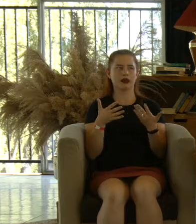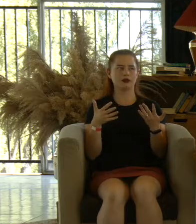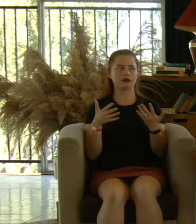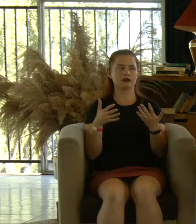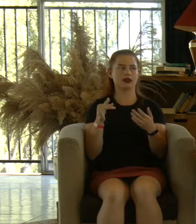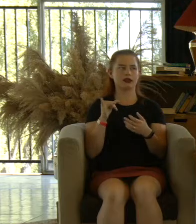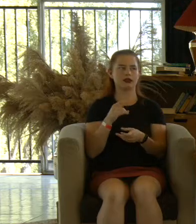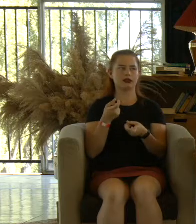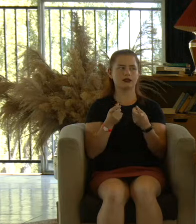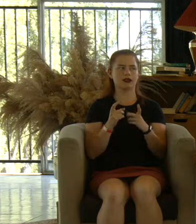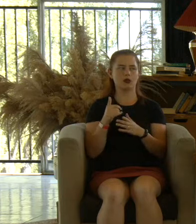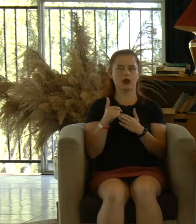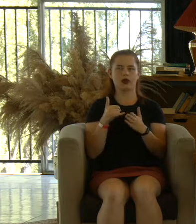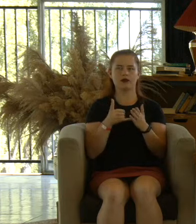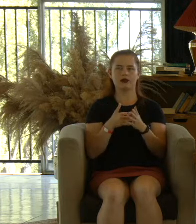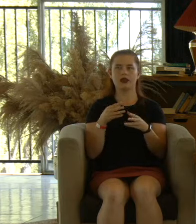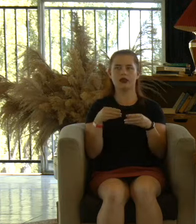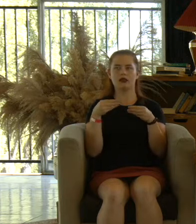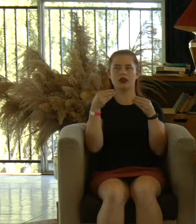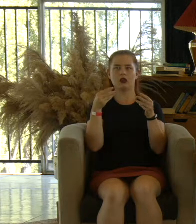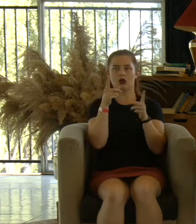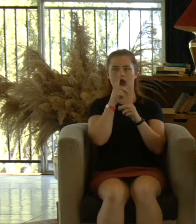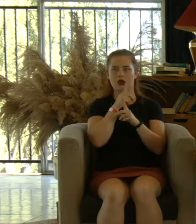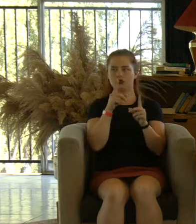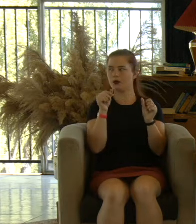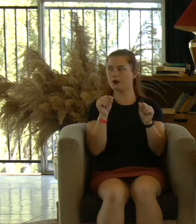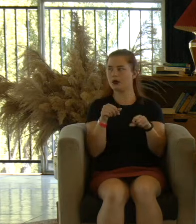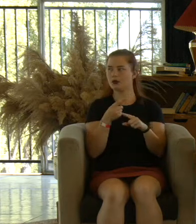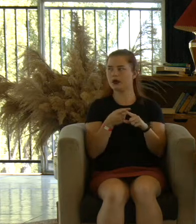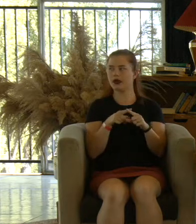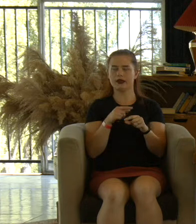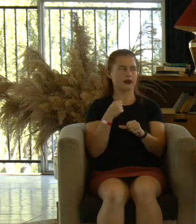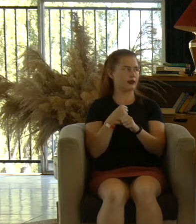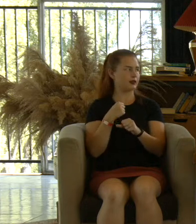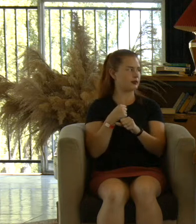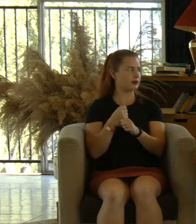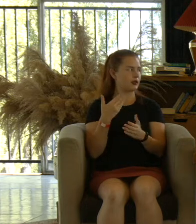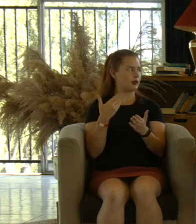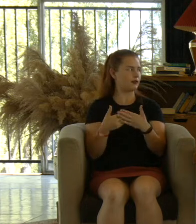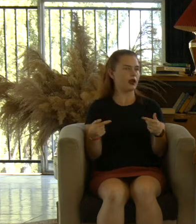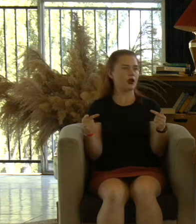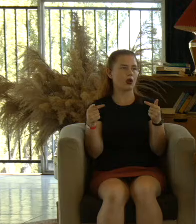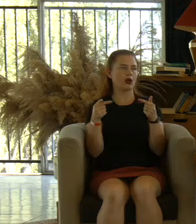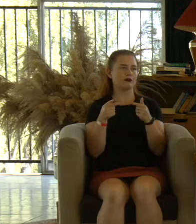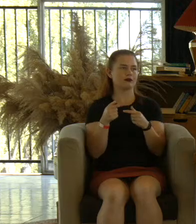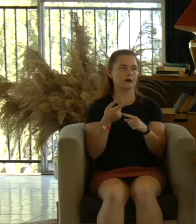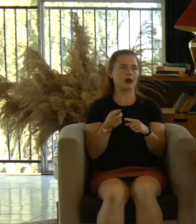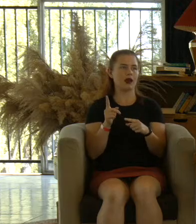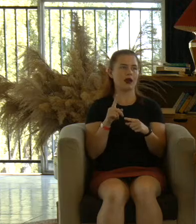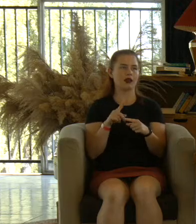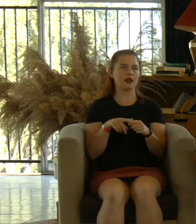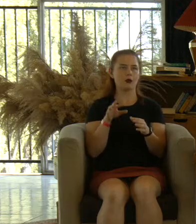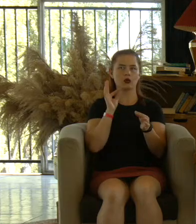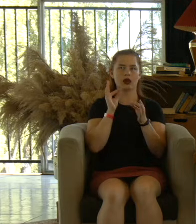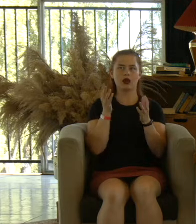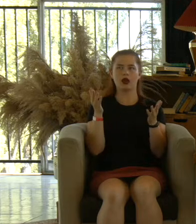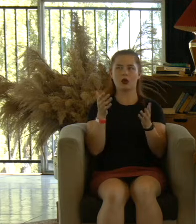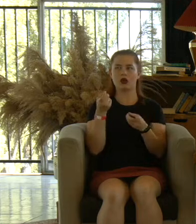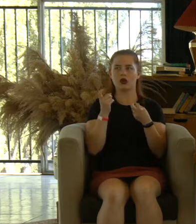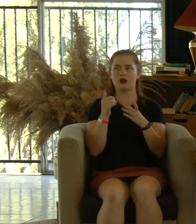И натуральные вина дают уникальную возможность это сделать. И именно потому рекомендация какая-то натуральная